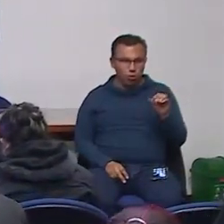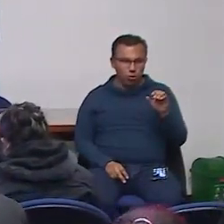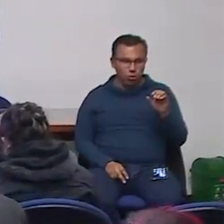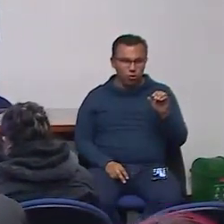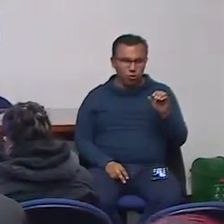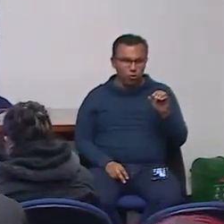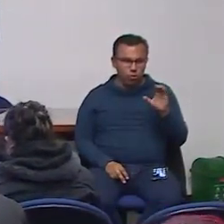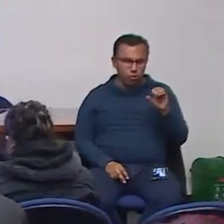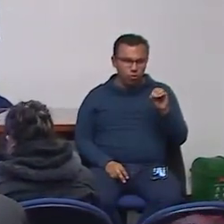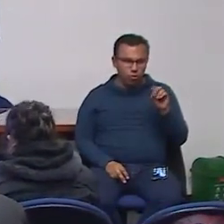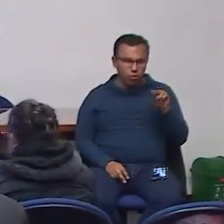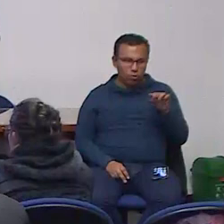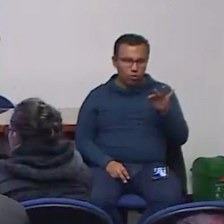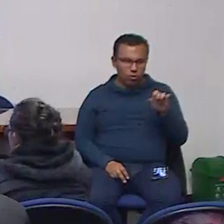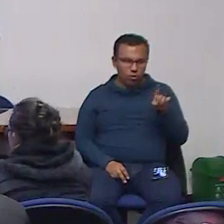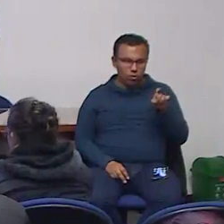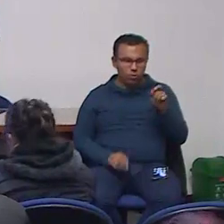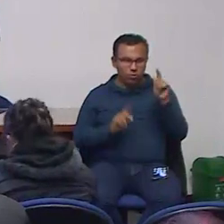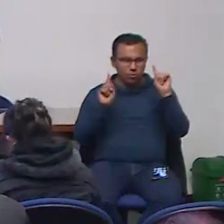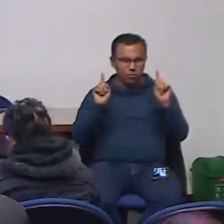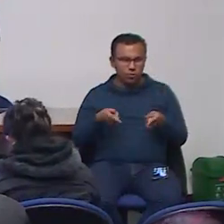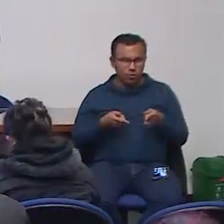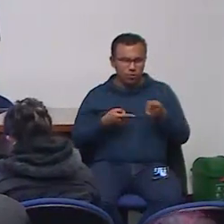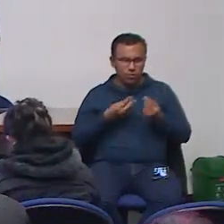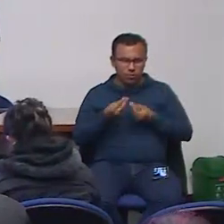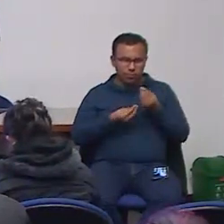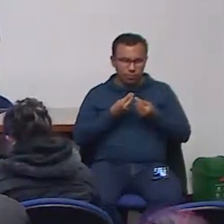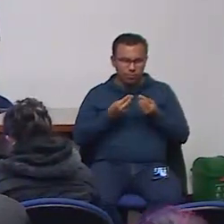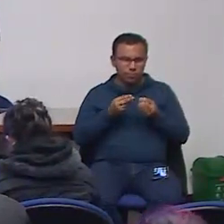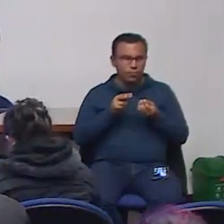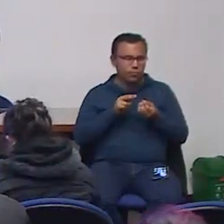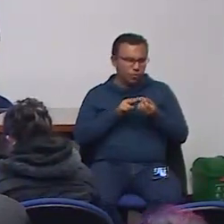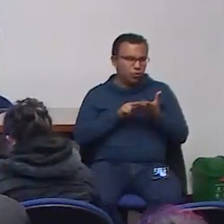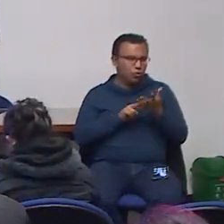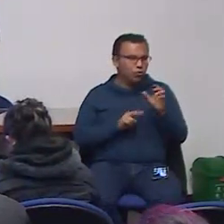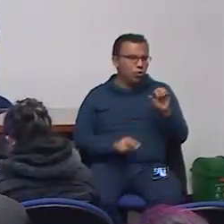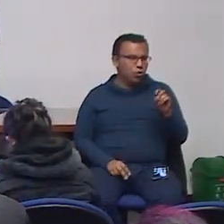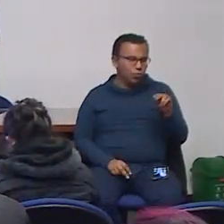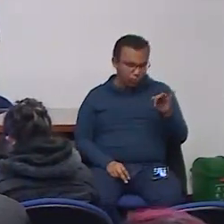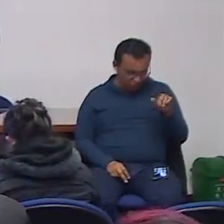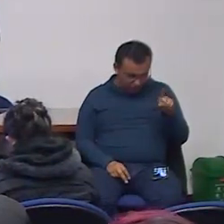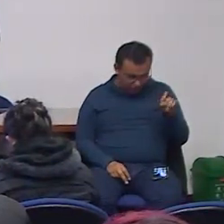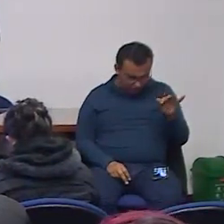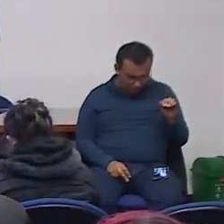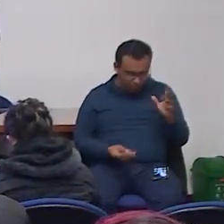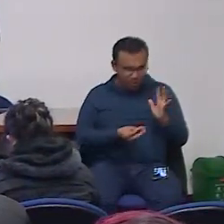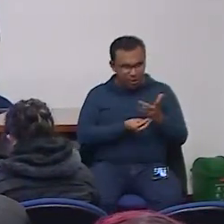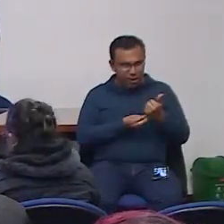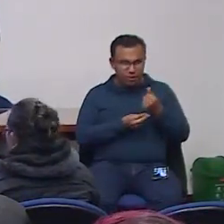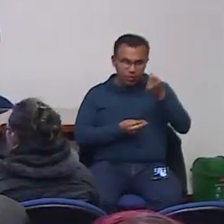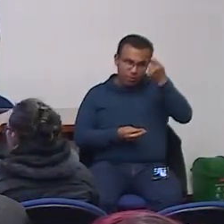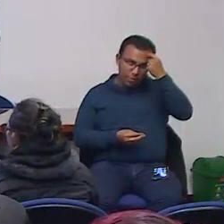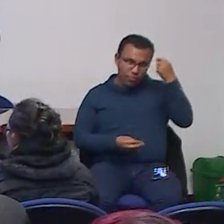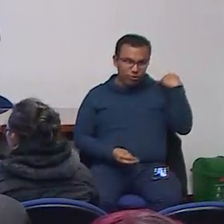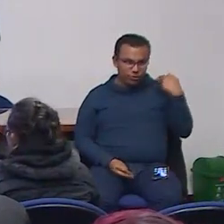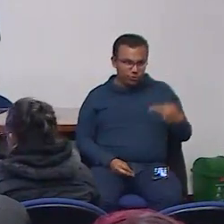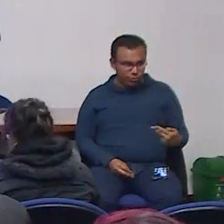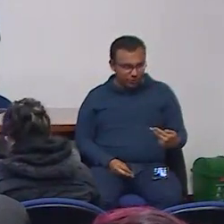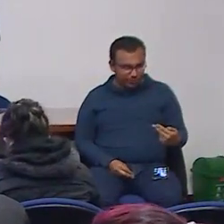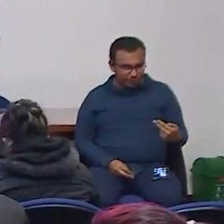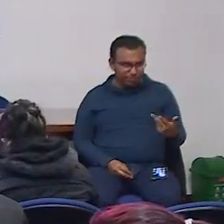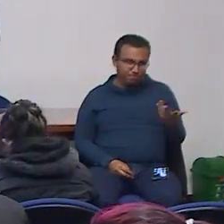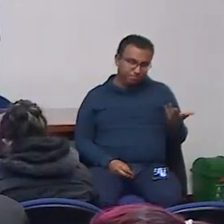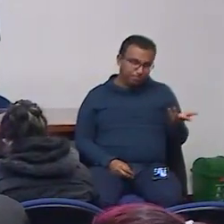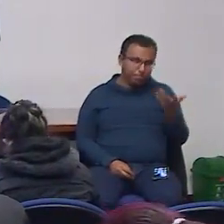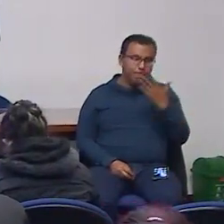contexto as tenemos un contexto como tal noos som artes y memoria Entonces